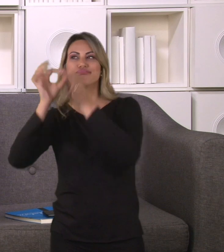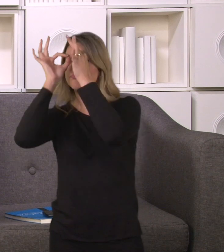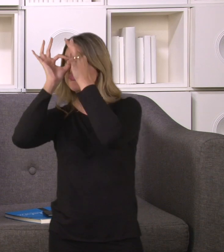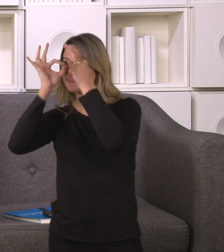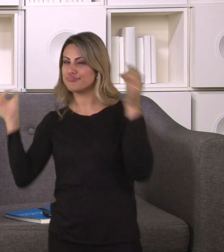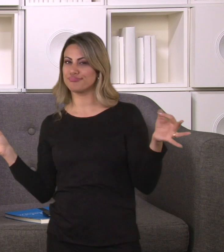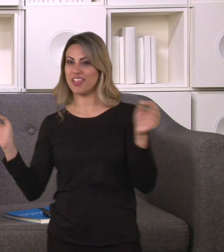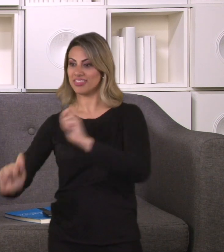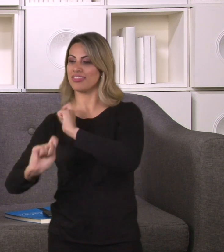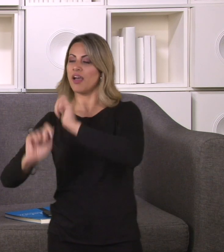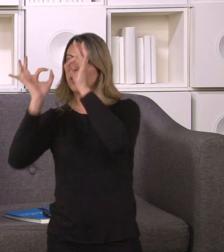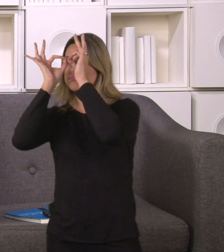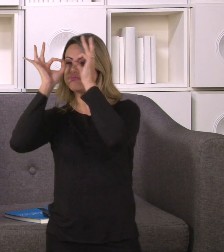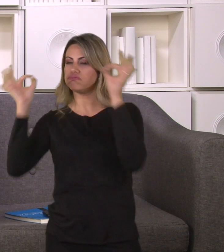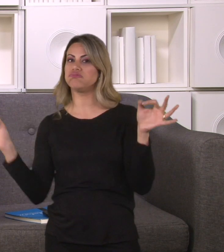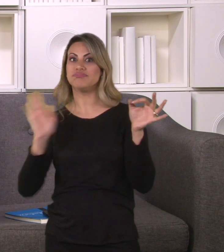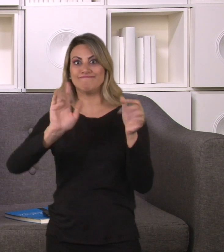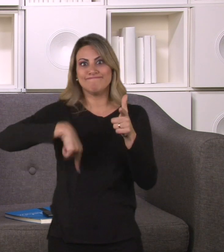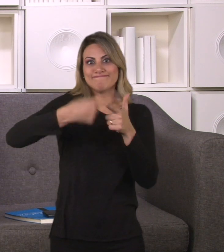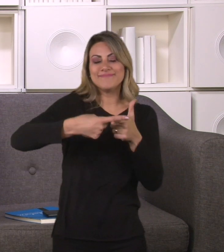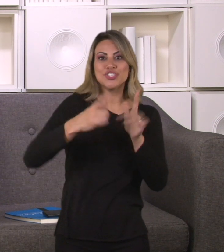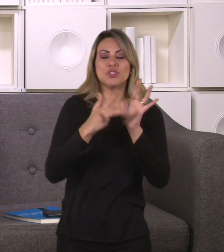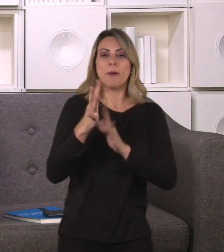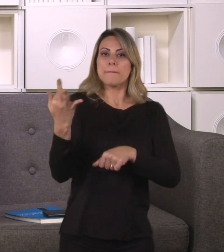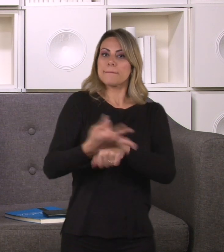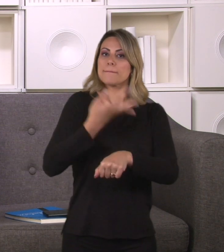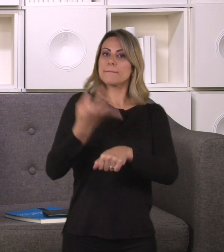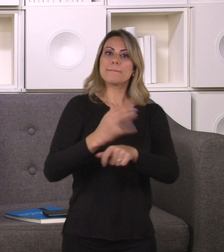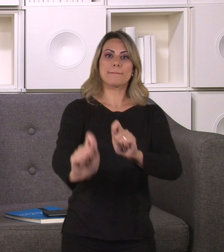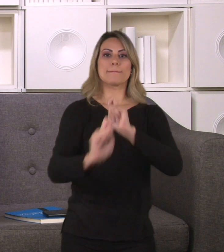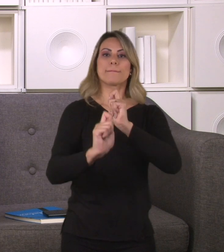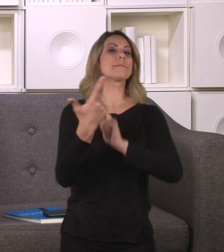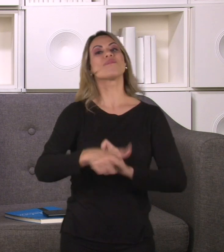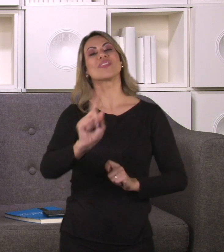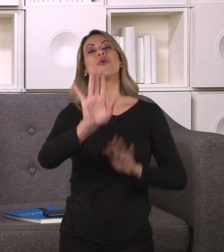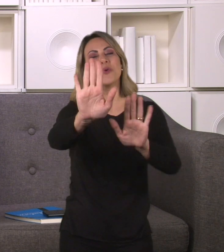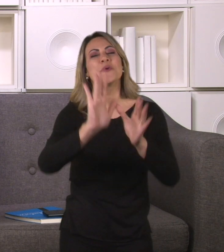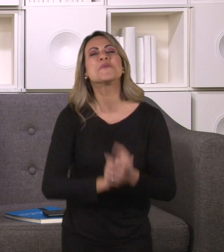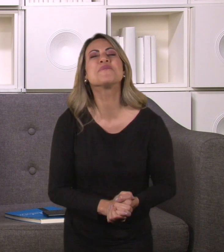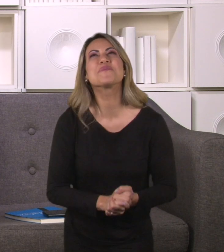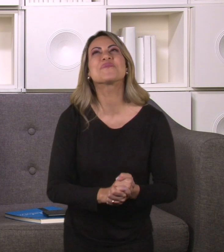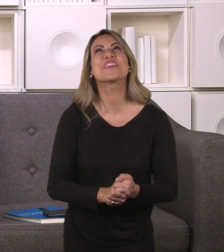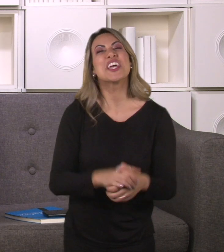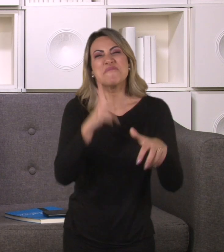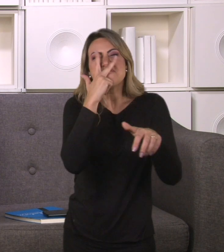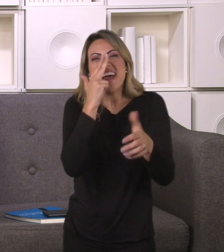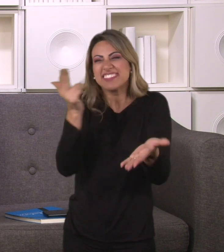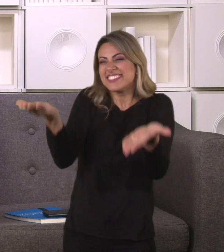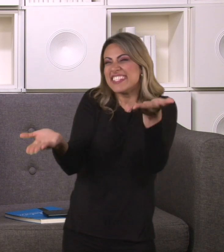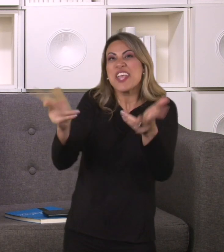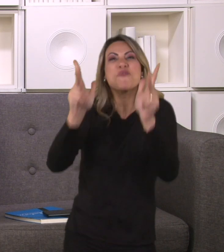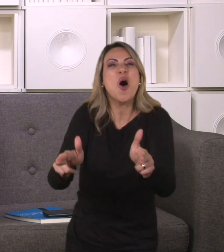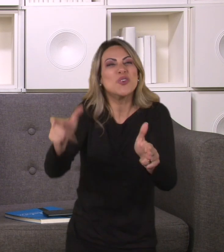cai em tentação. E o padrão da tentação segue exatamente a mesma lógica.